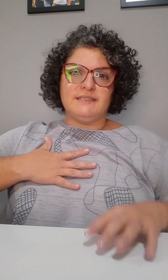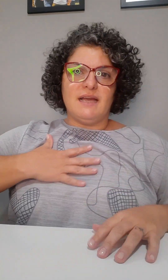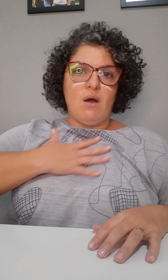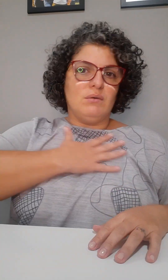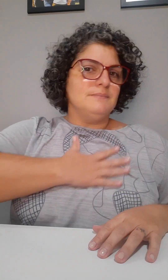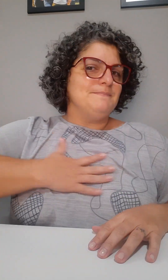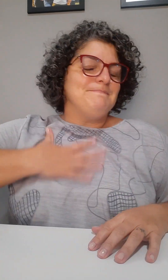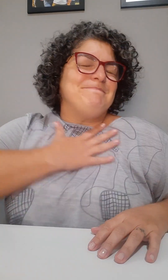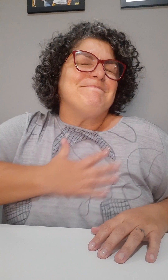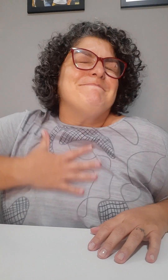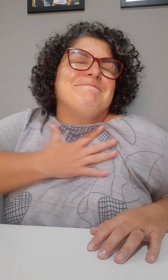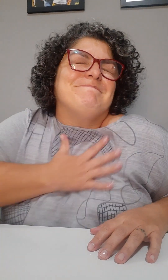facial.